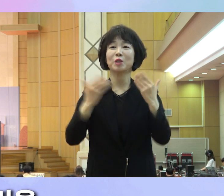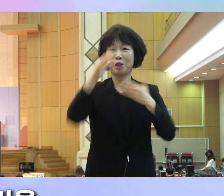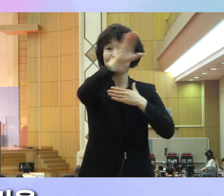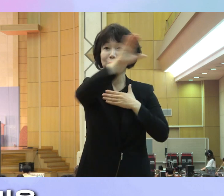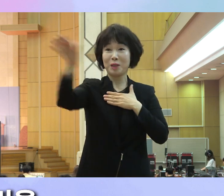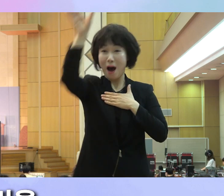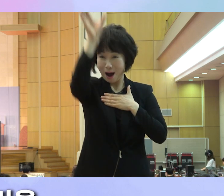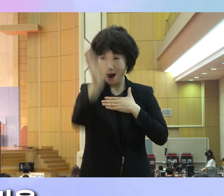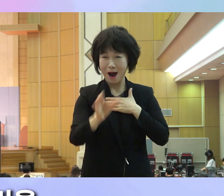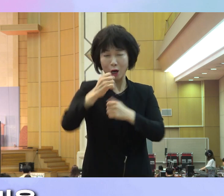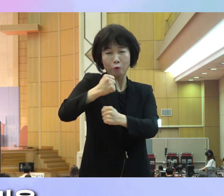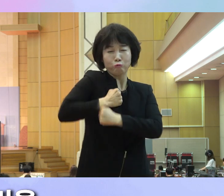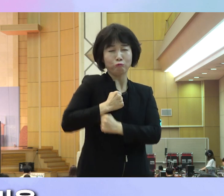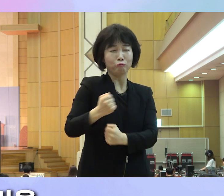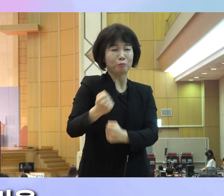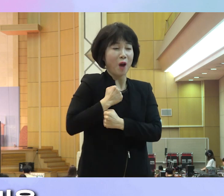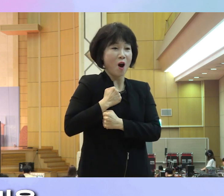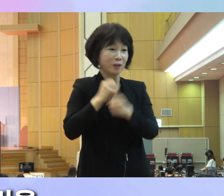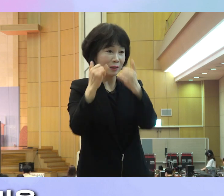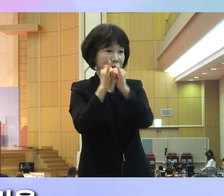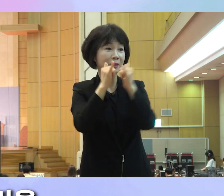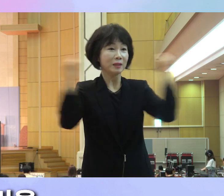하시네. 십자가